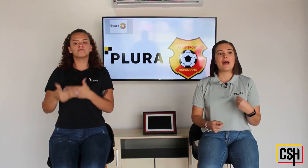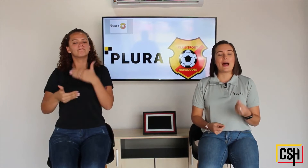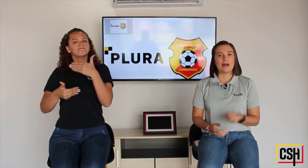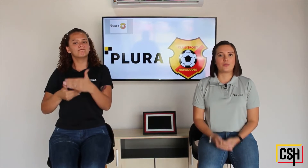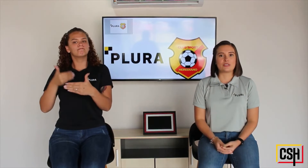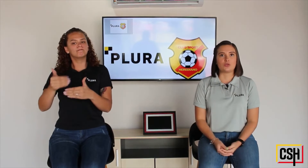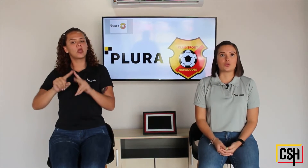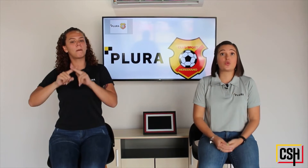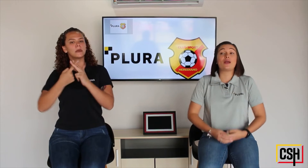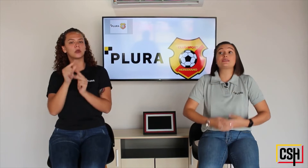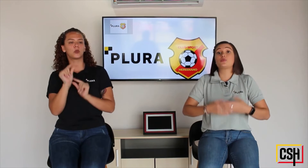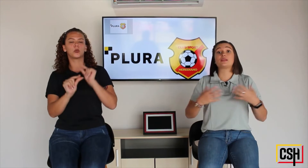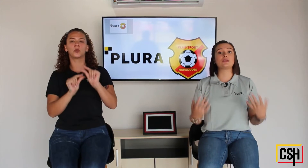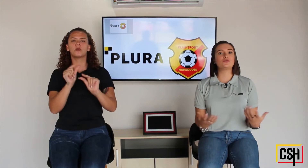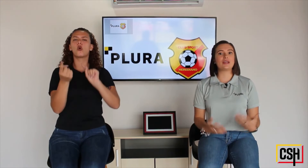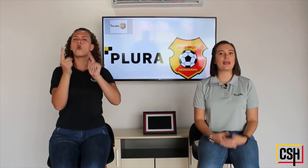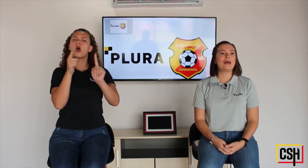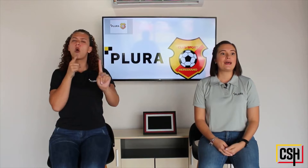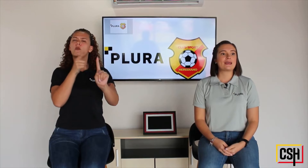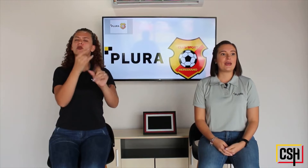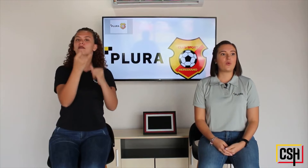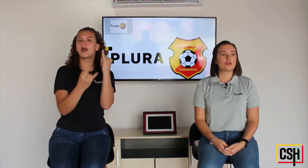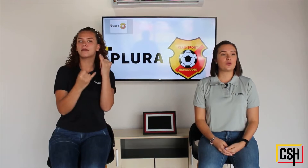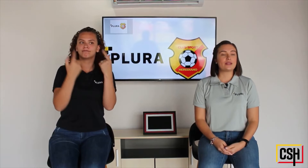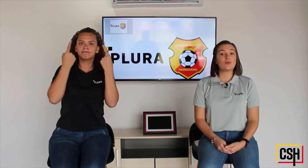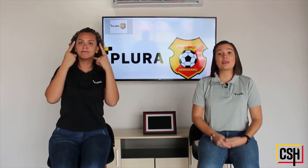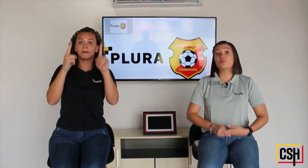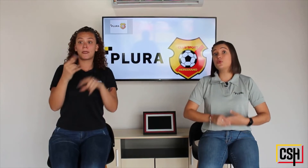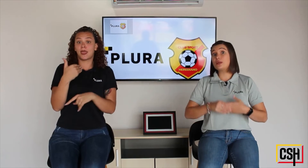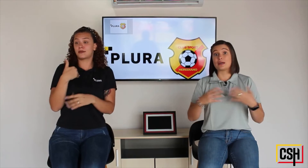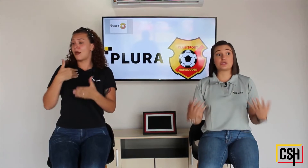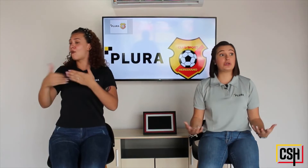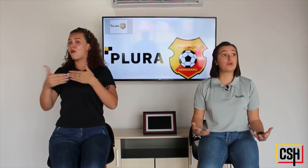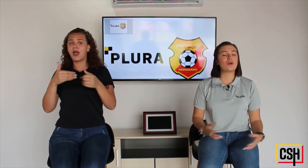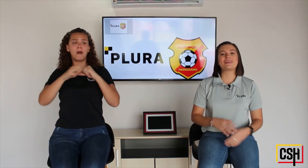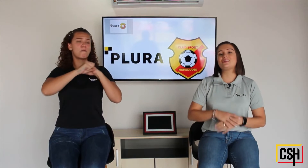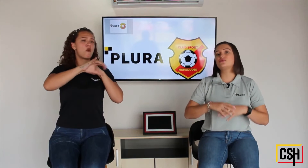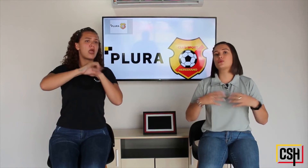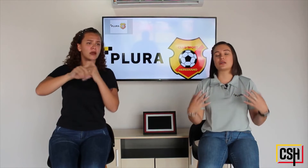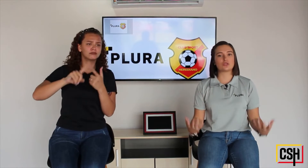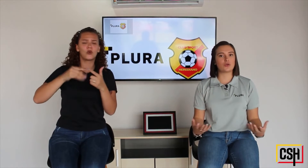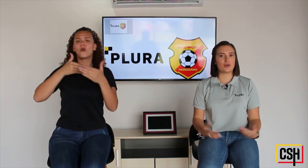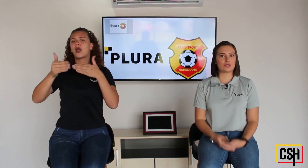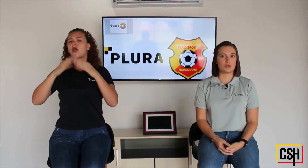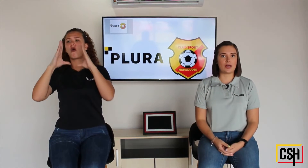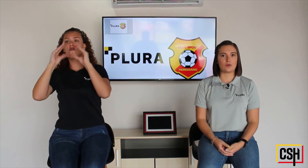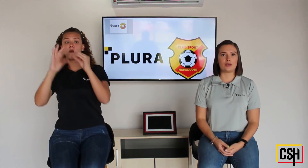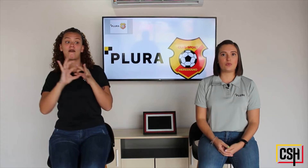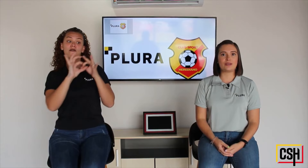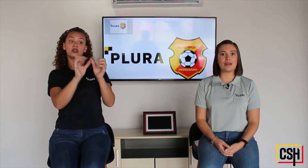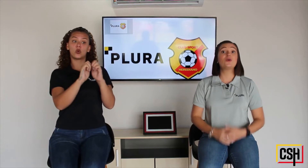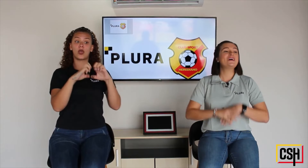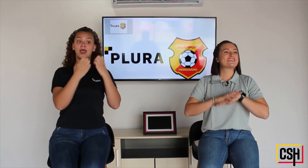empezar a dar pasitos. ¿Cuál es el objetivo final? Que cuando haya cualquier publicación, cualquier información relacionada